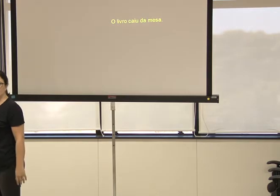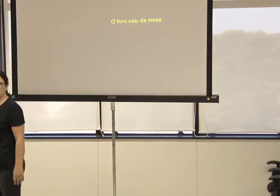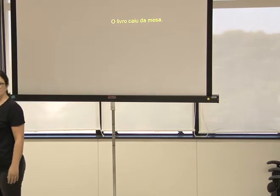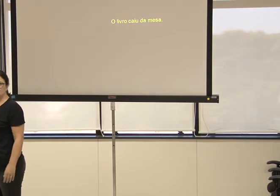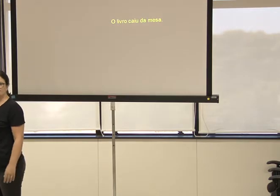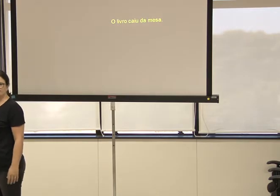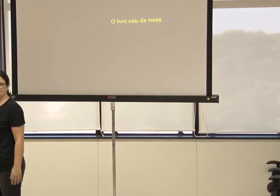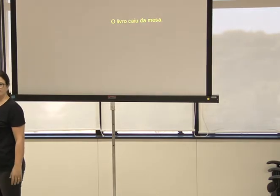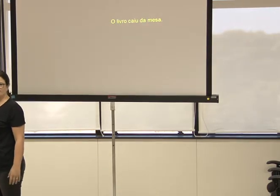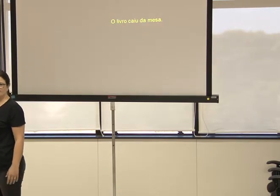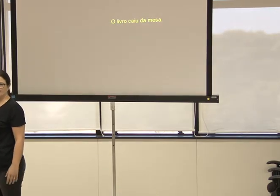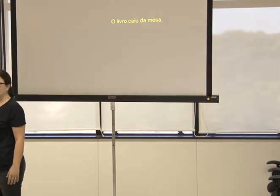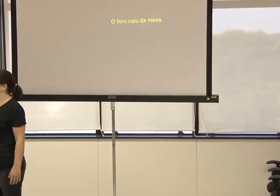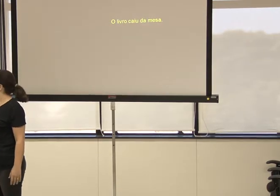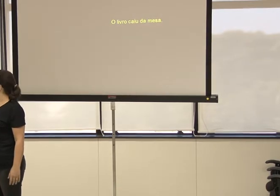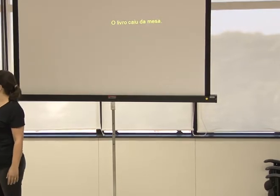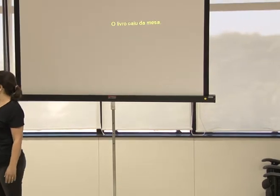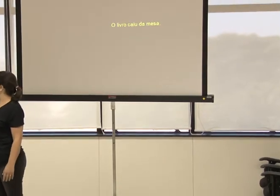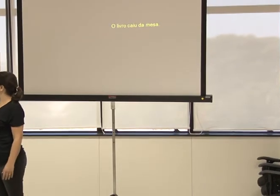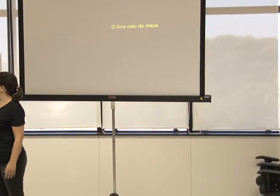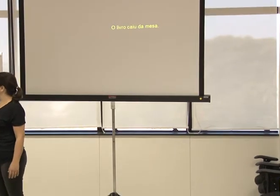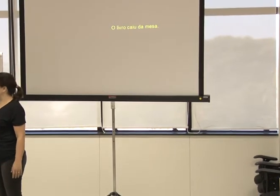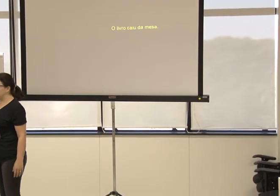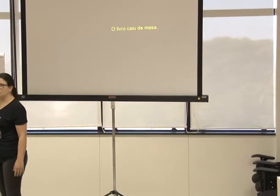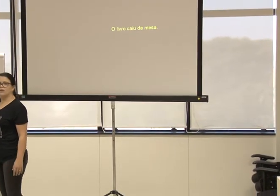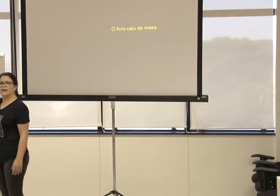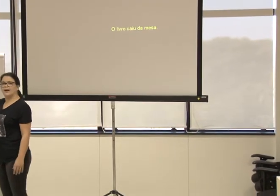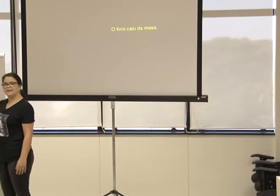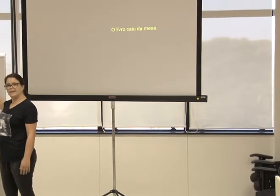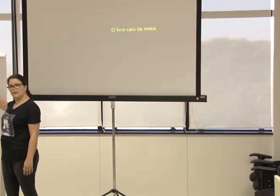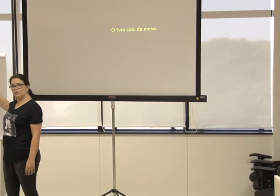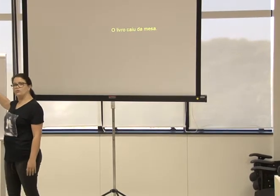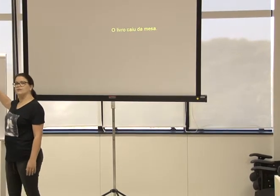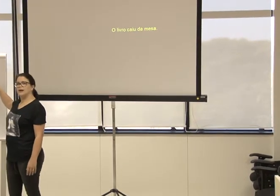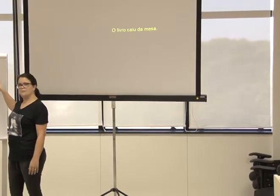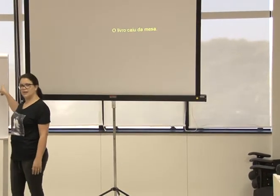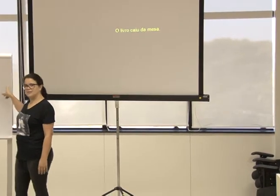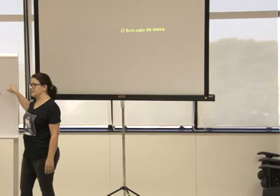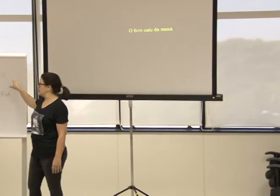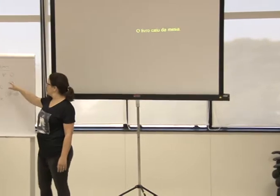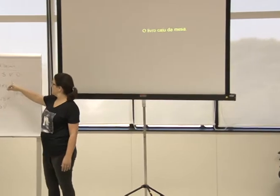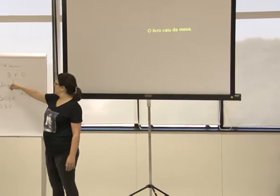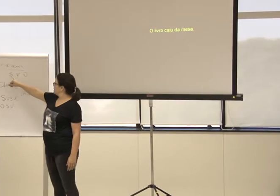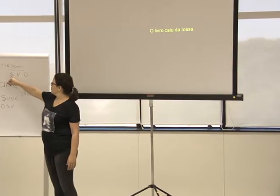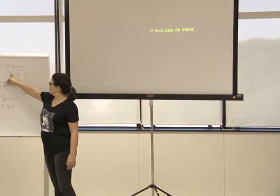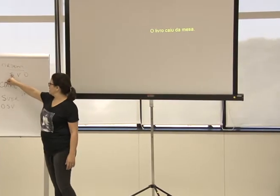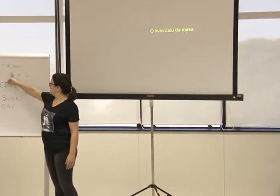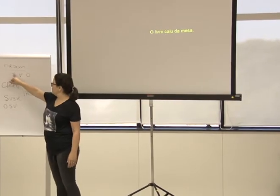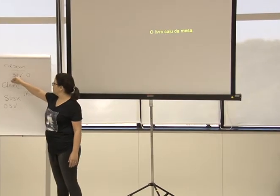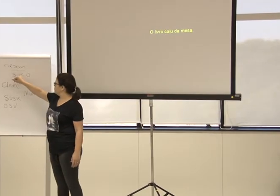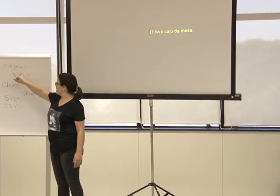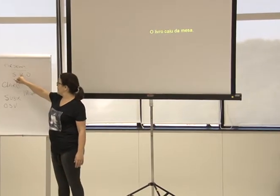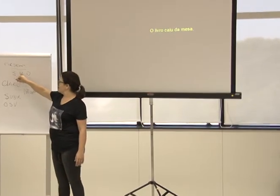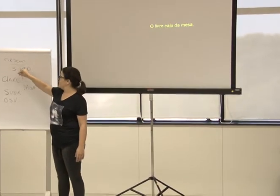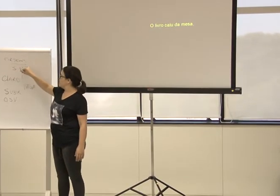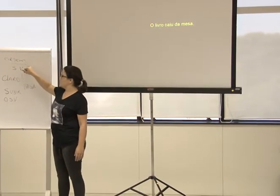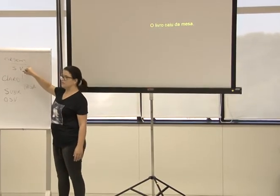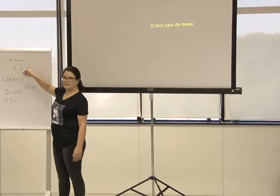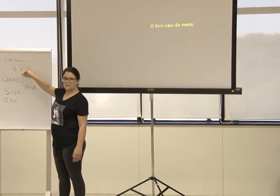sinais. Porque o livro caiu da mesa. O livro caiu da